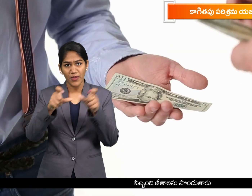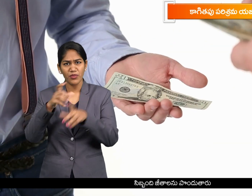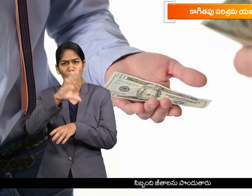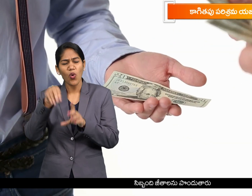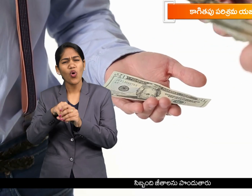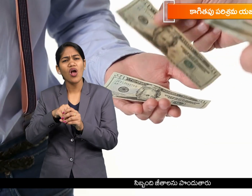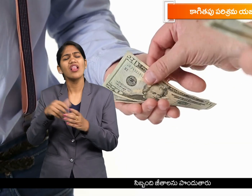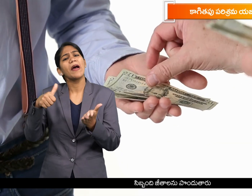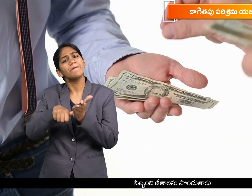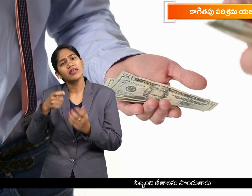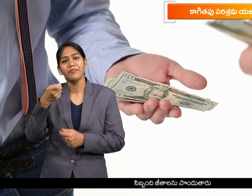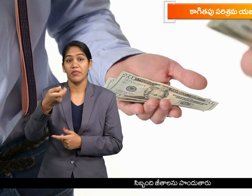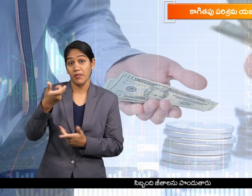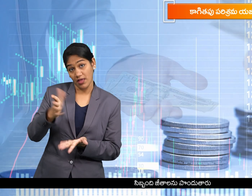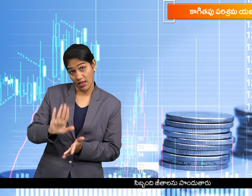సిబ్బంది జీతాలను పొందుతారు.